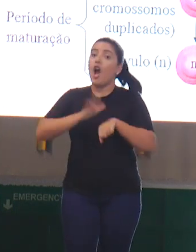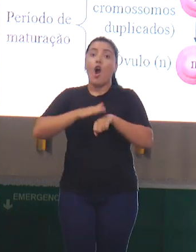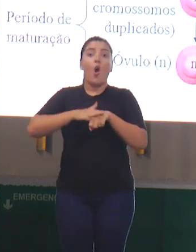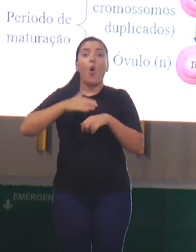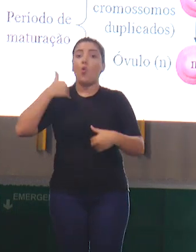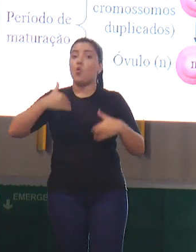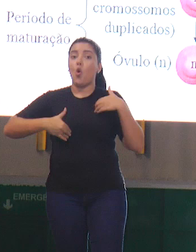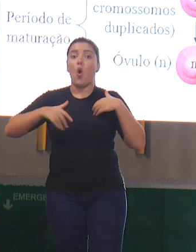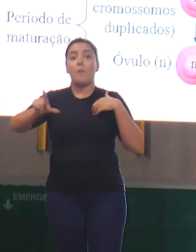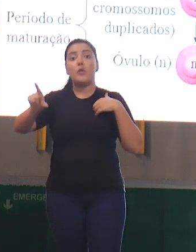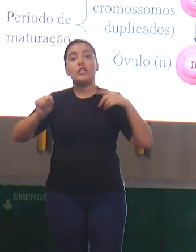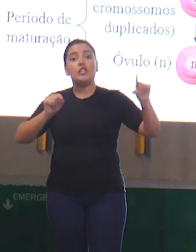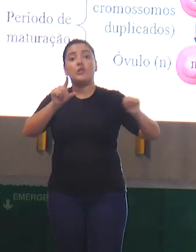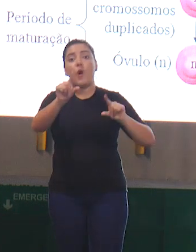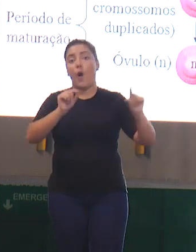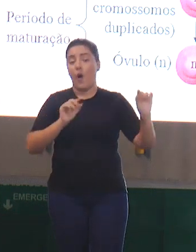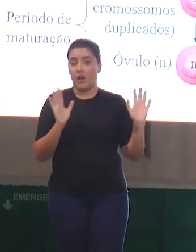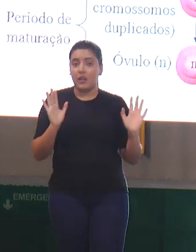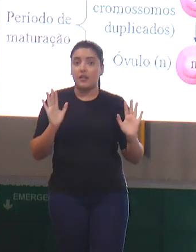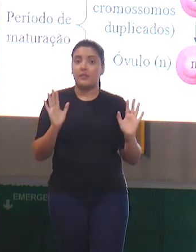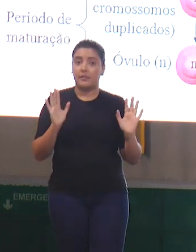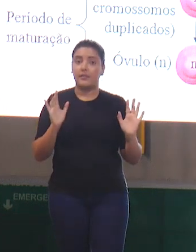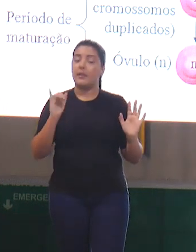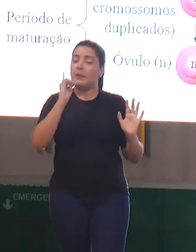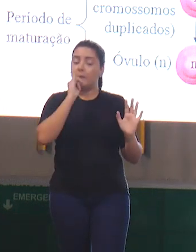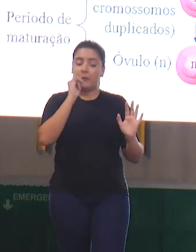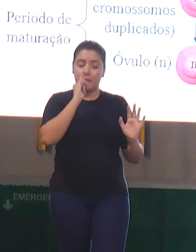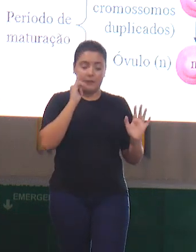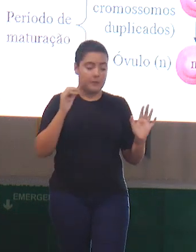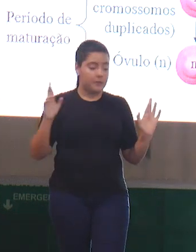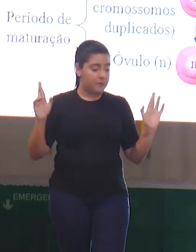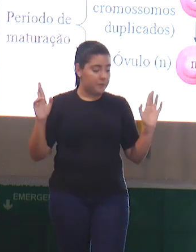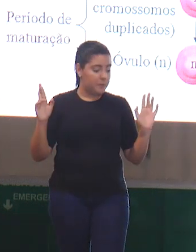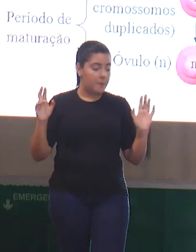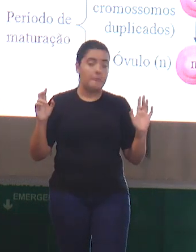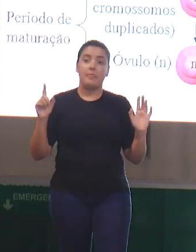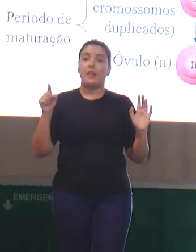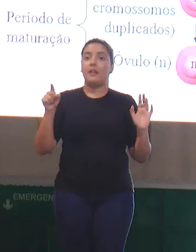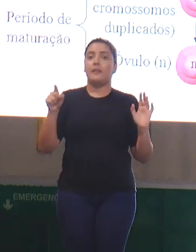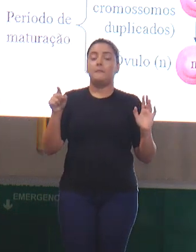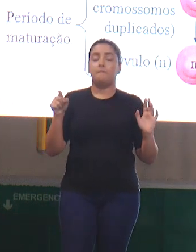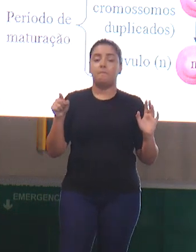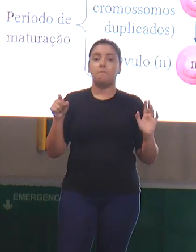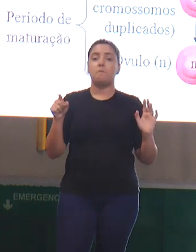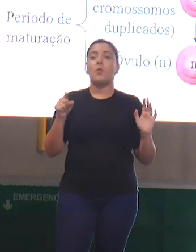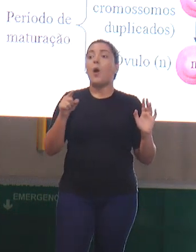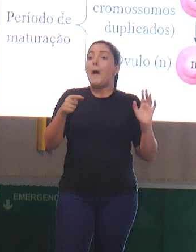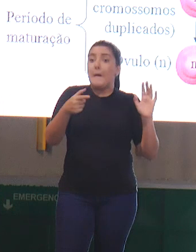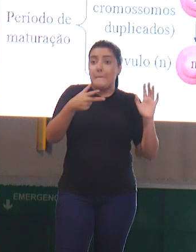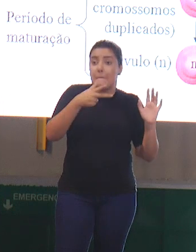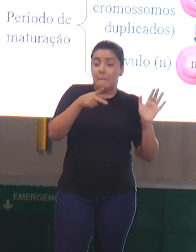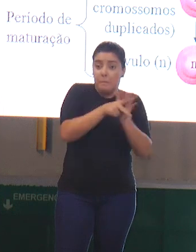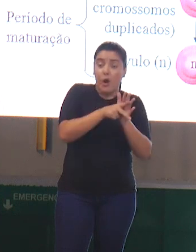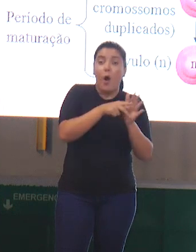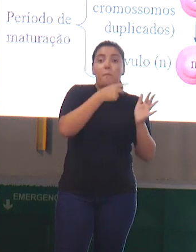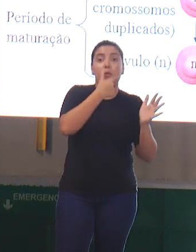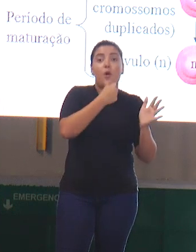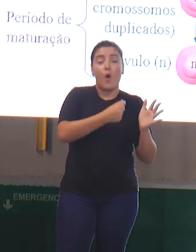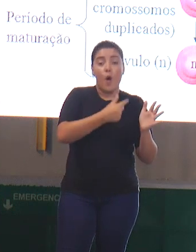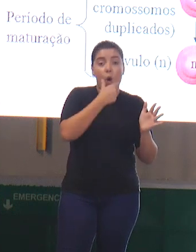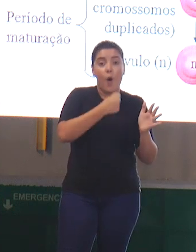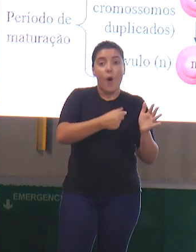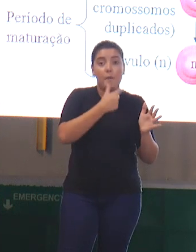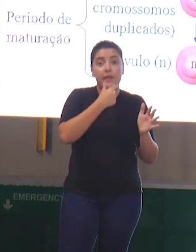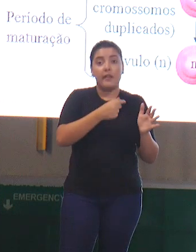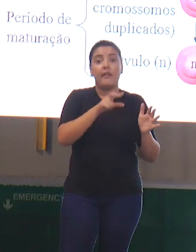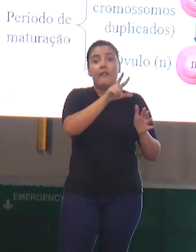qualitativo, ok? Olha só como é que é a diferença. Enquanto que a espermatogênese era um